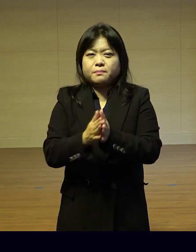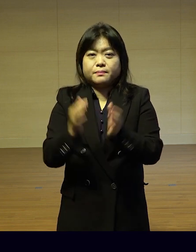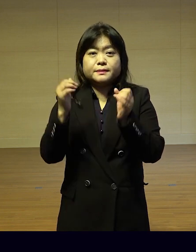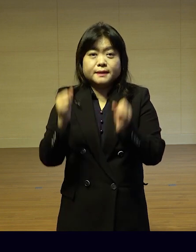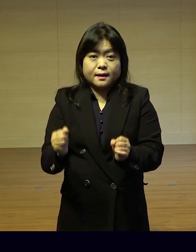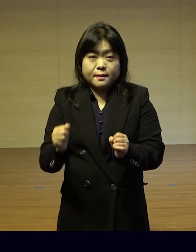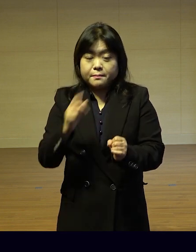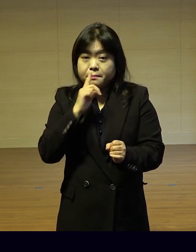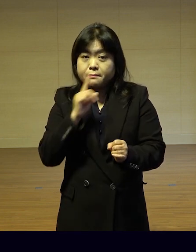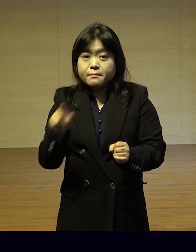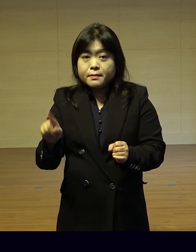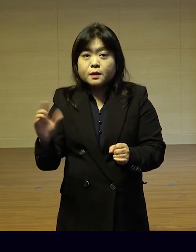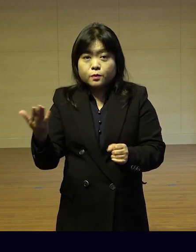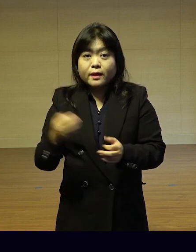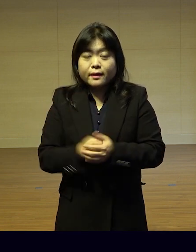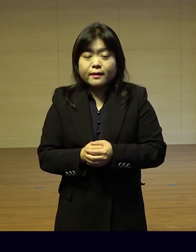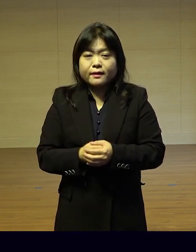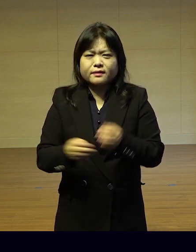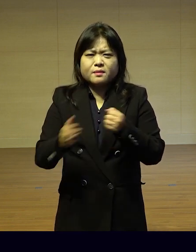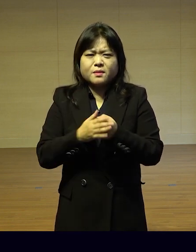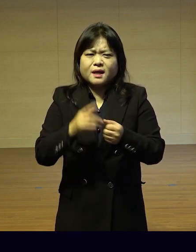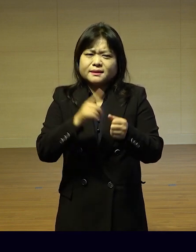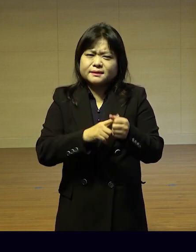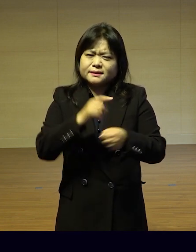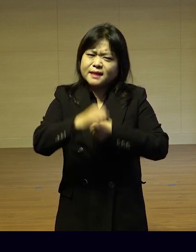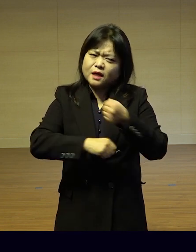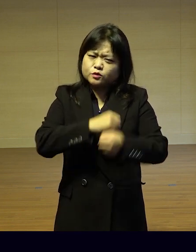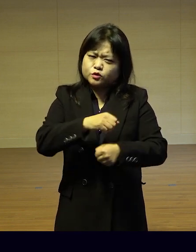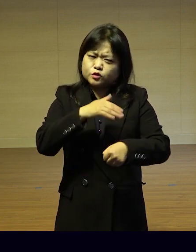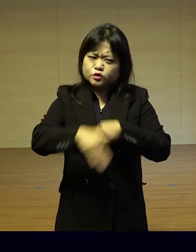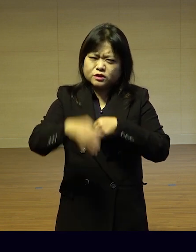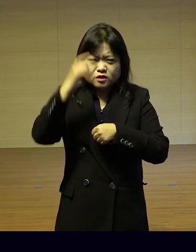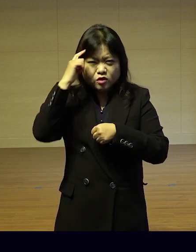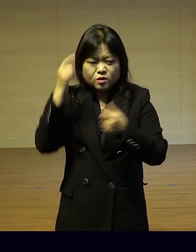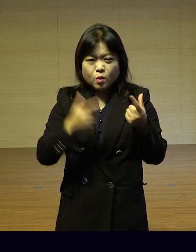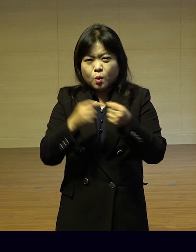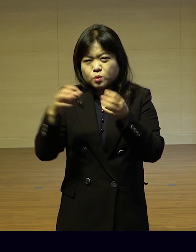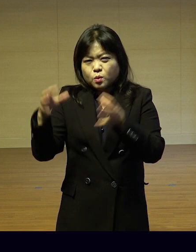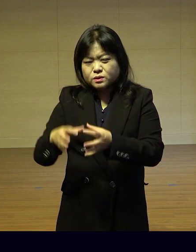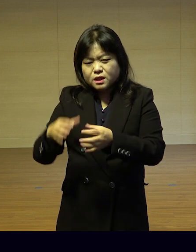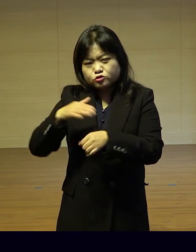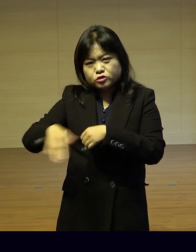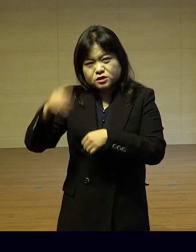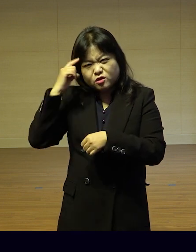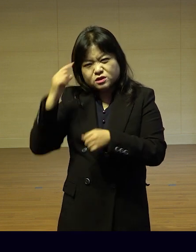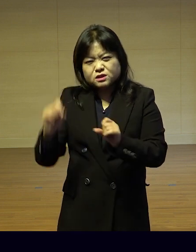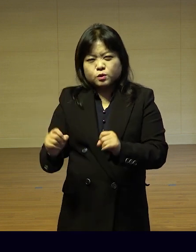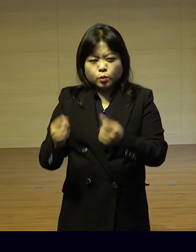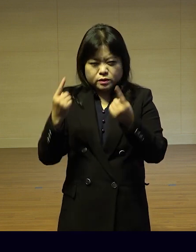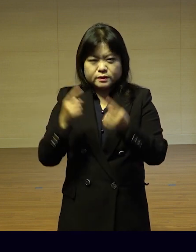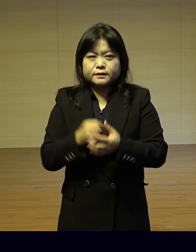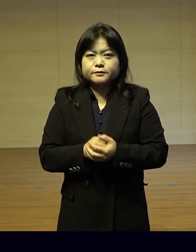live. 이거는 자유주의 정신과 공동체주의 정신이 동시에 들어있죠.